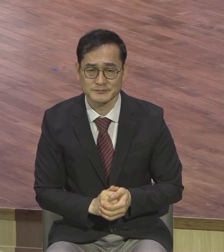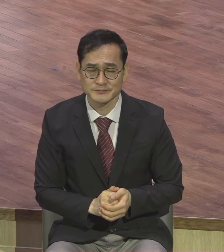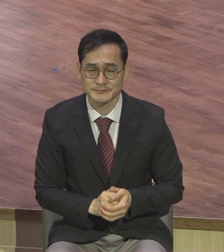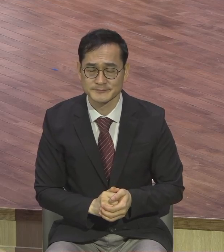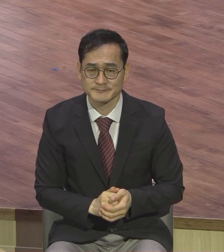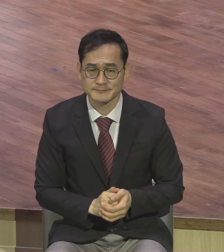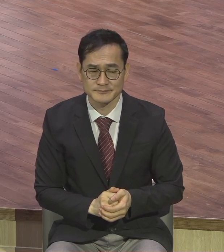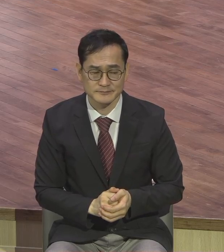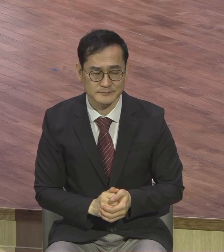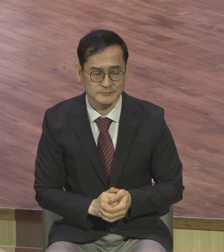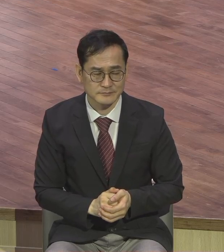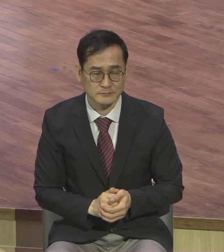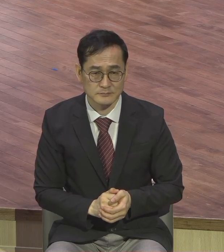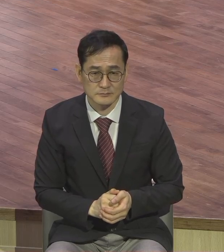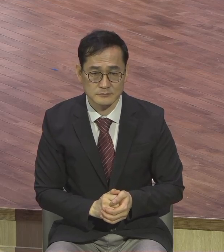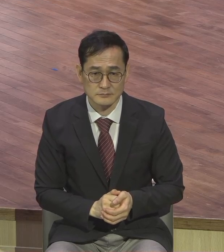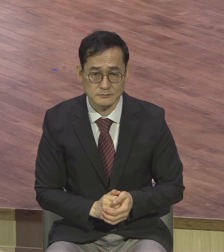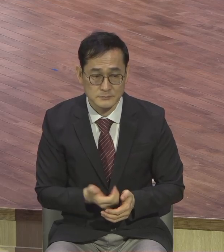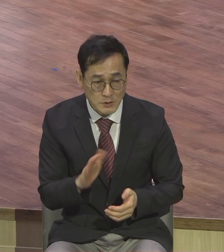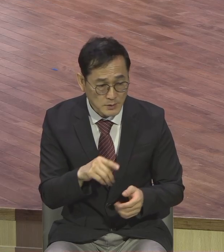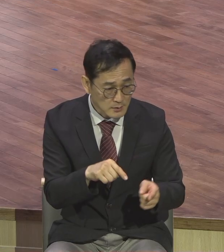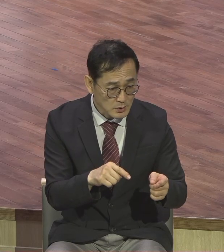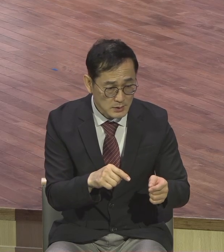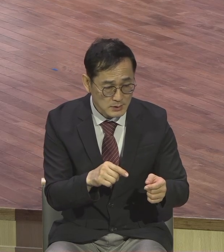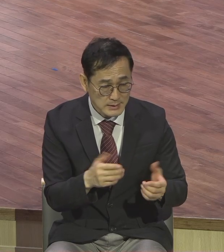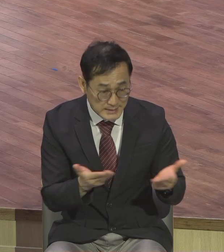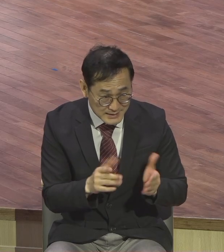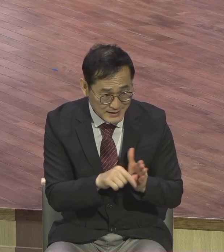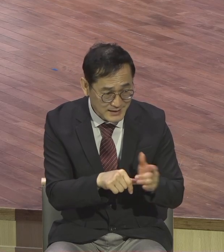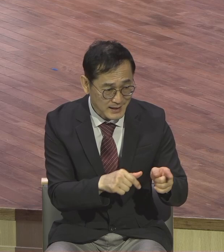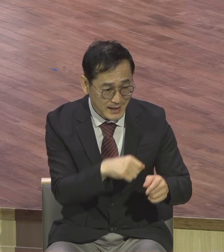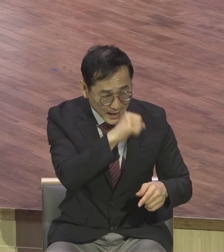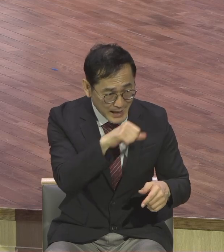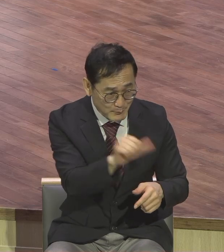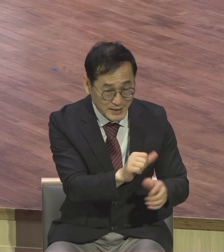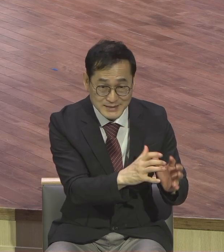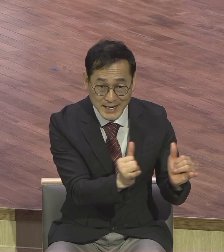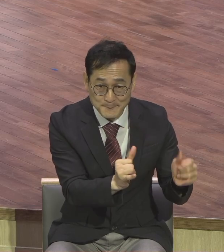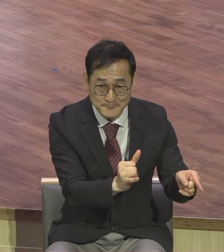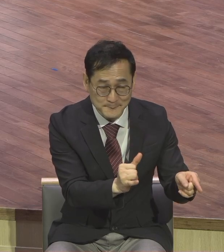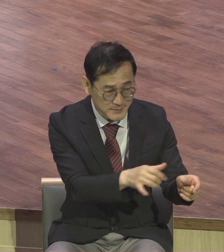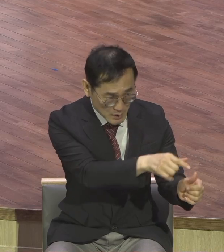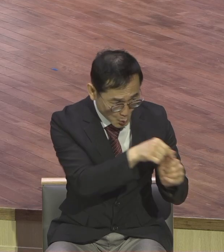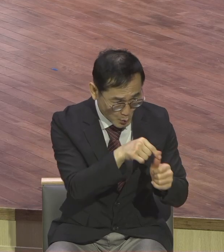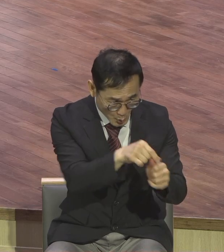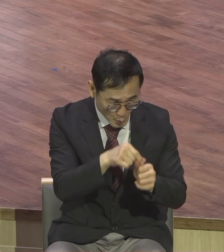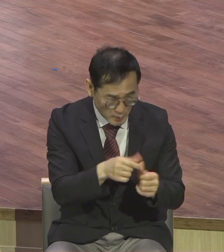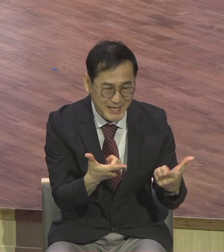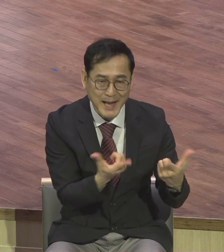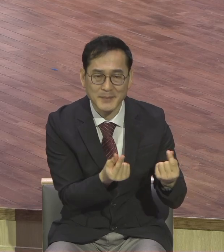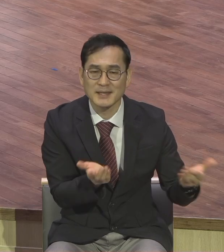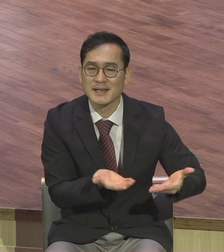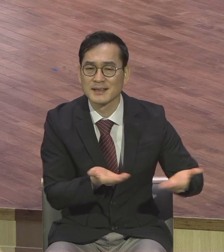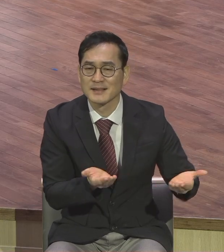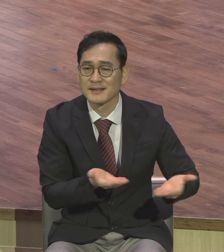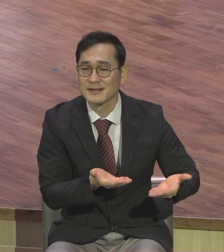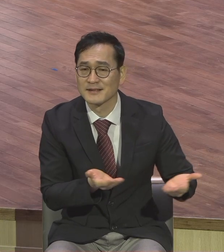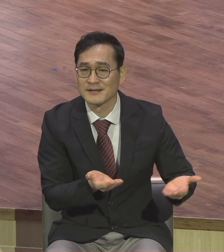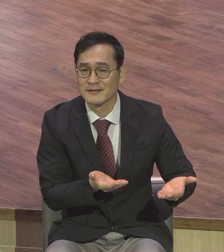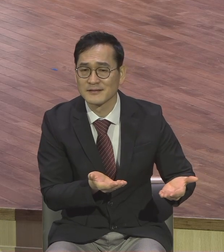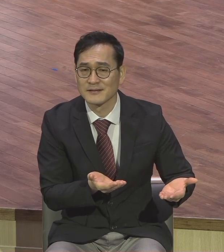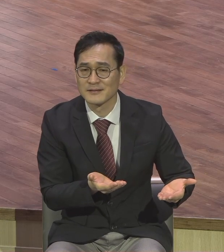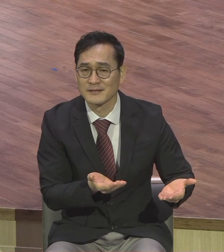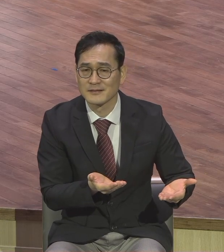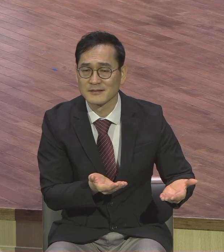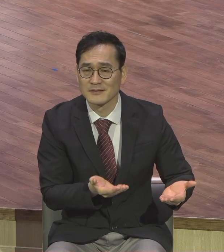많이 하다 보니까 그 현지인들이 고용된 사람들이 많았잖아요. 그런데 이 고용된 사람들이 과거 한국을